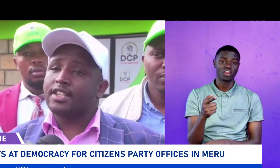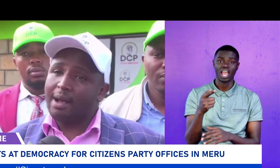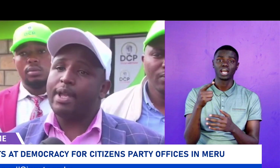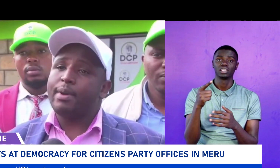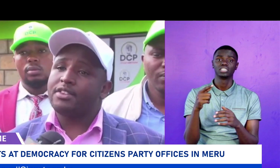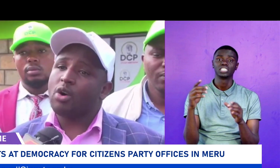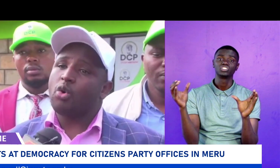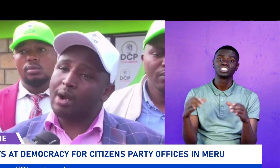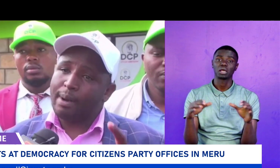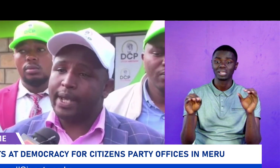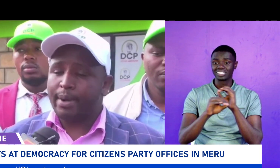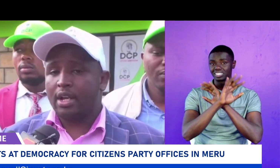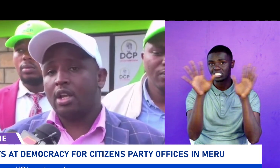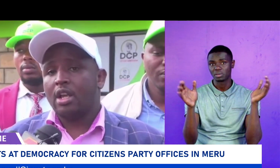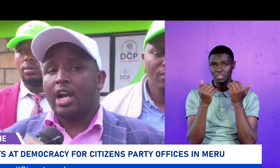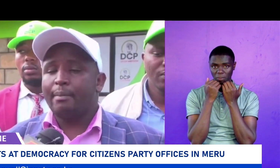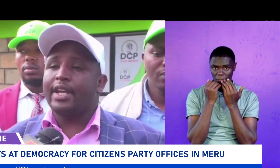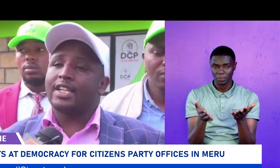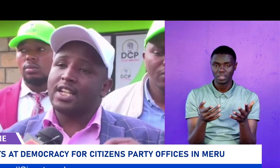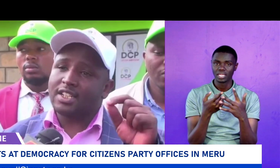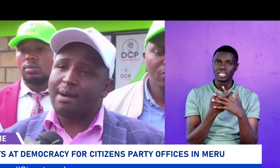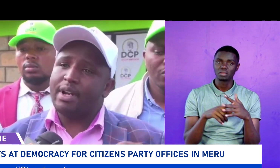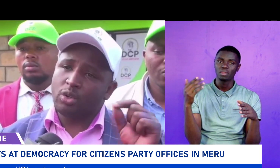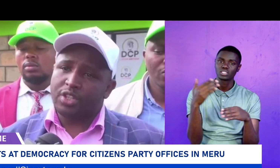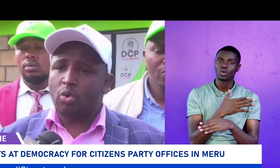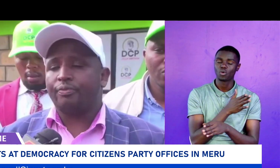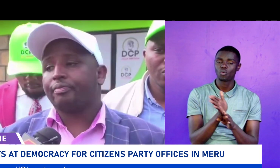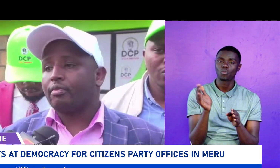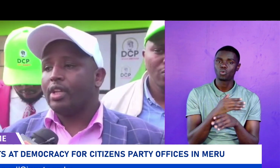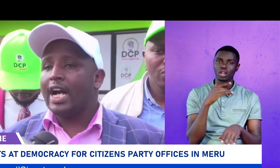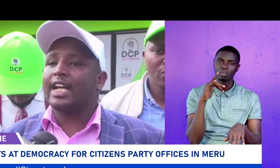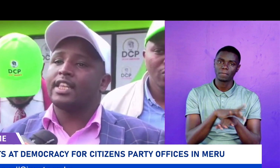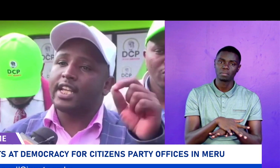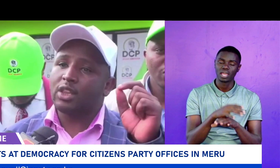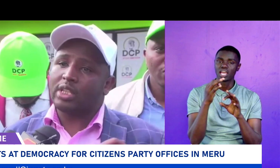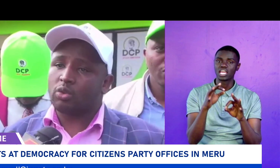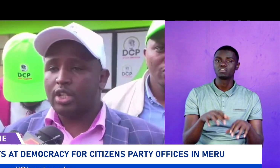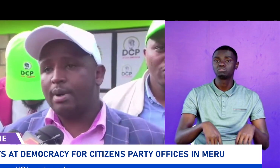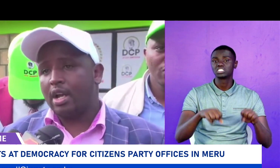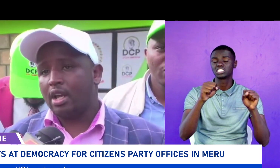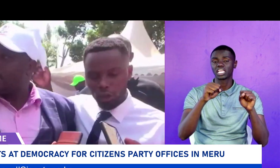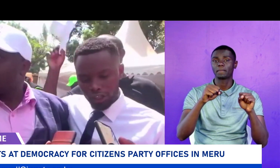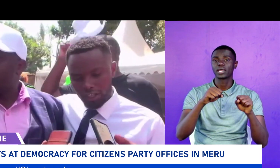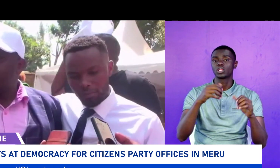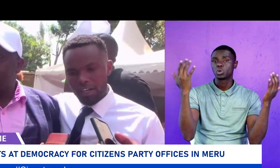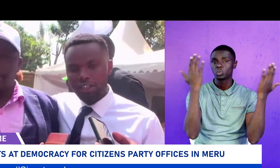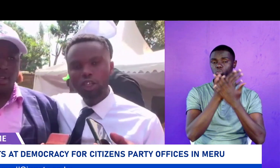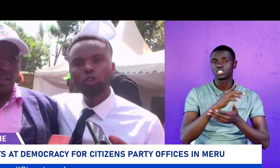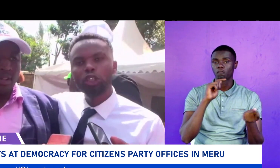na hii chama imeanzia ukora mapema. Kama ina change chama ni usiku, hata tiketi watatunyima. Hii ndio wenye chama. Si ndio